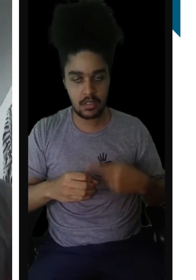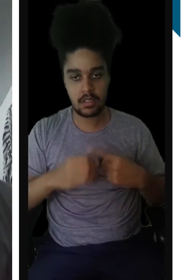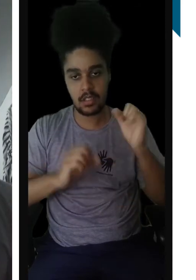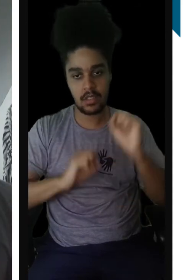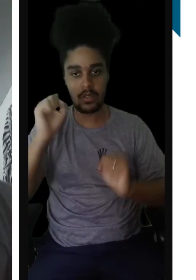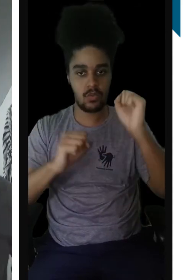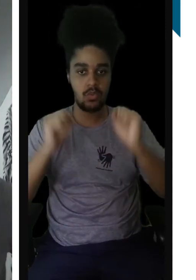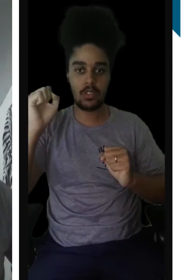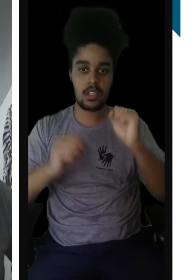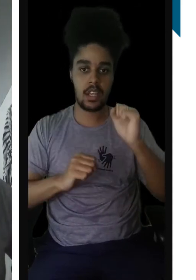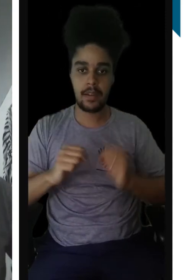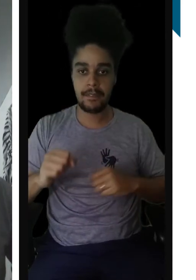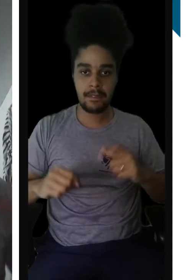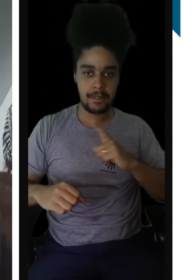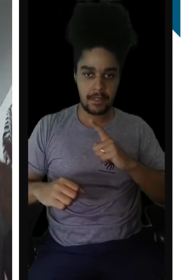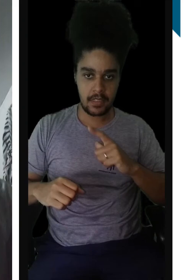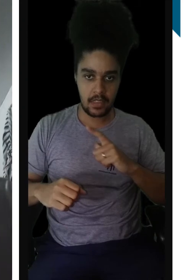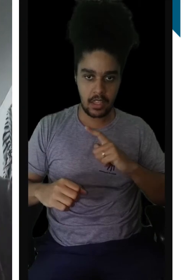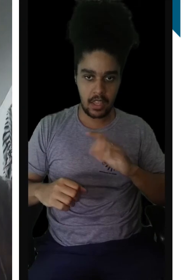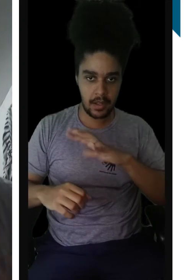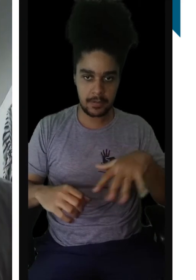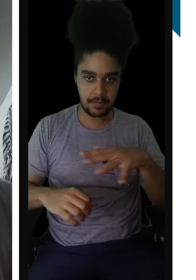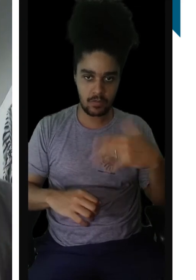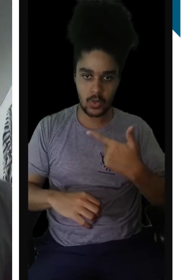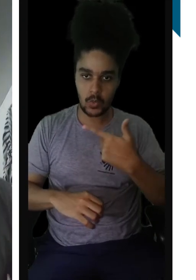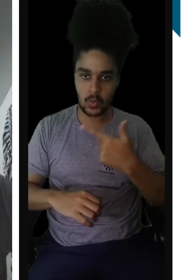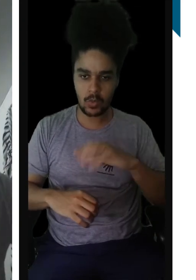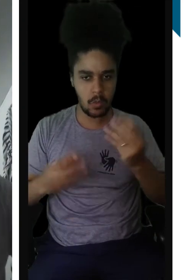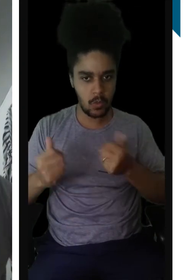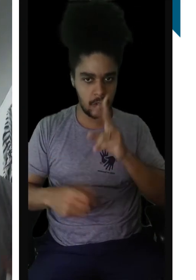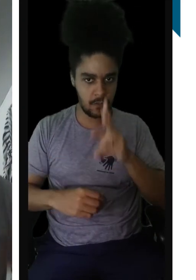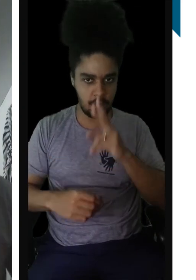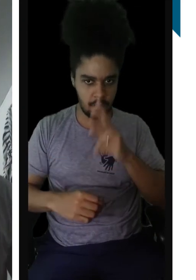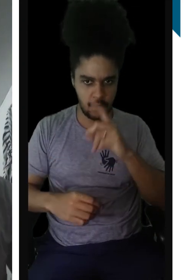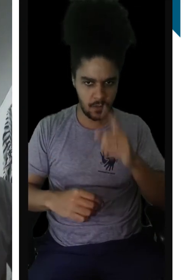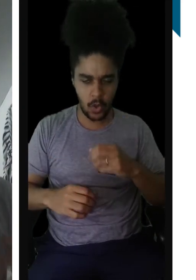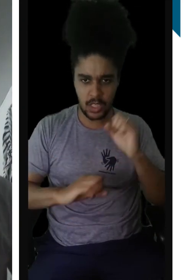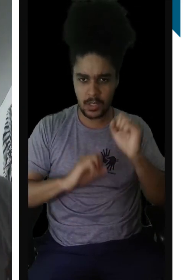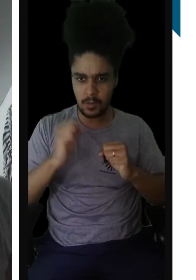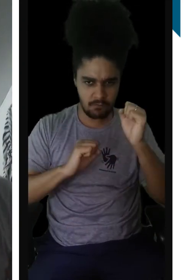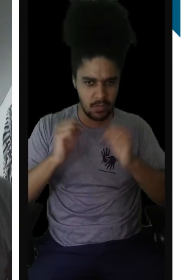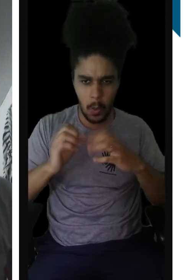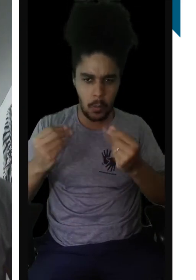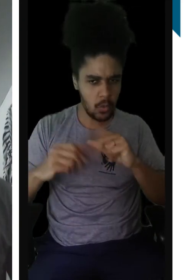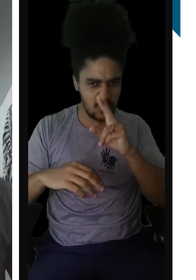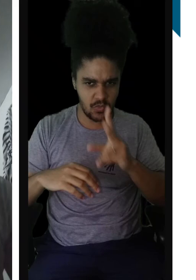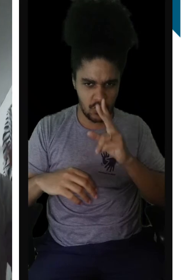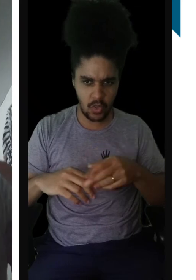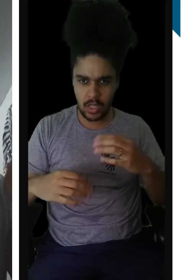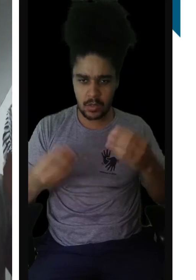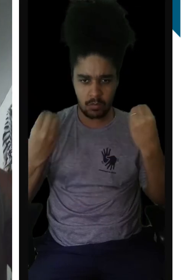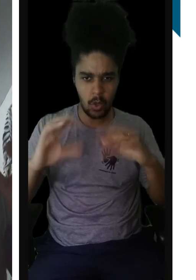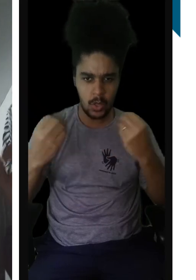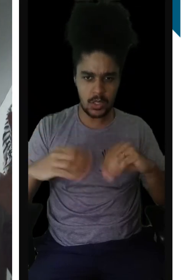cidades industriais, cidades que têm o setor secundário muito forte, uma poluição, uma indústria pesada muito forte,